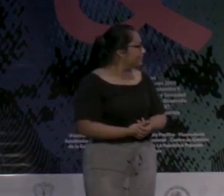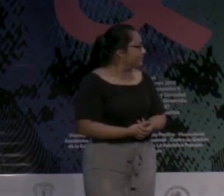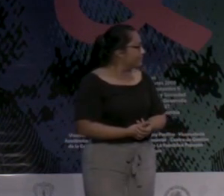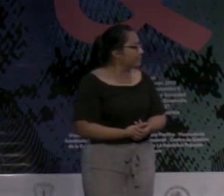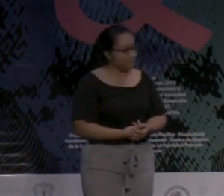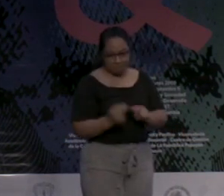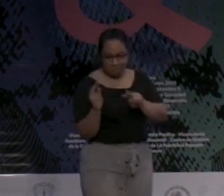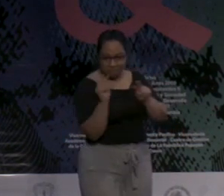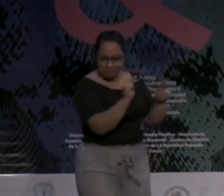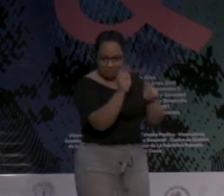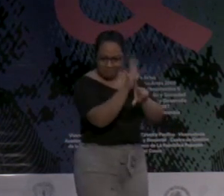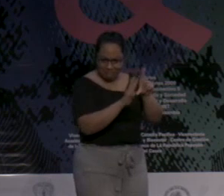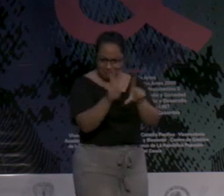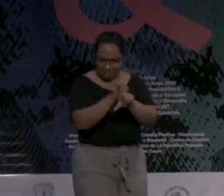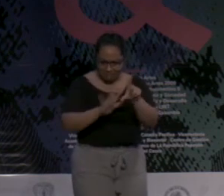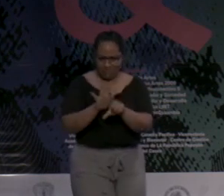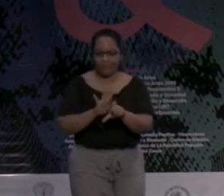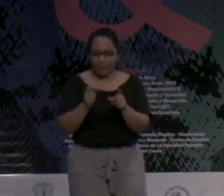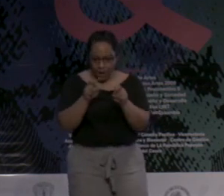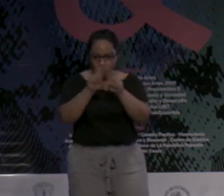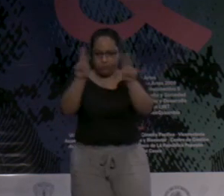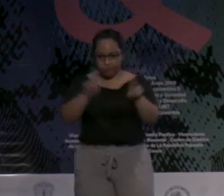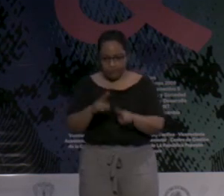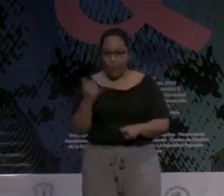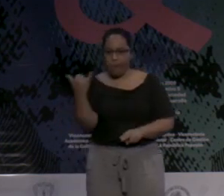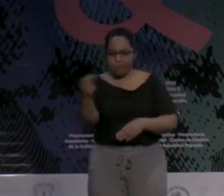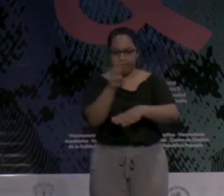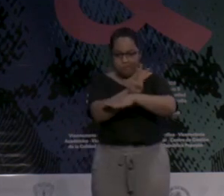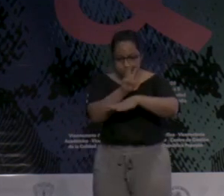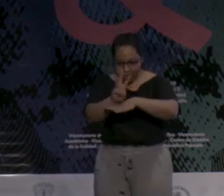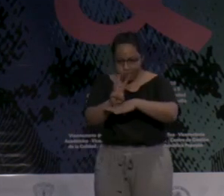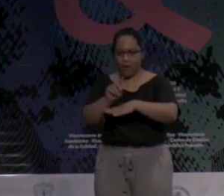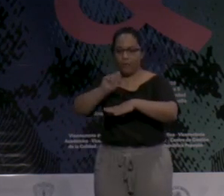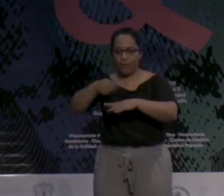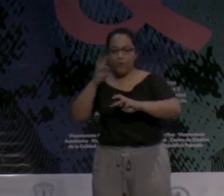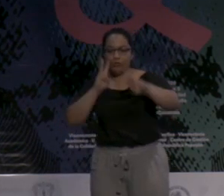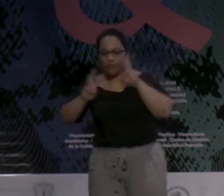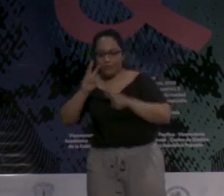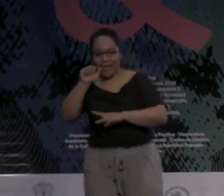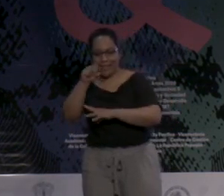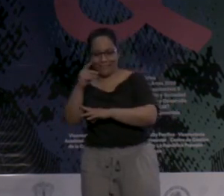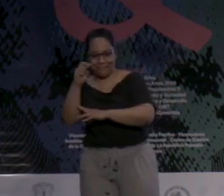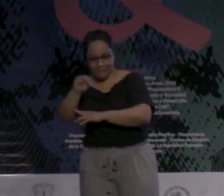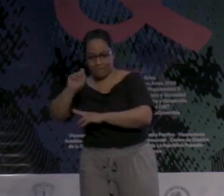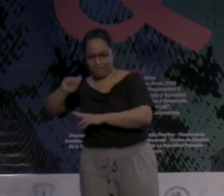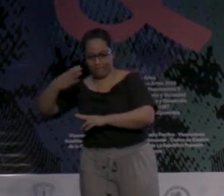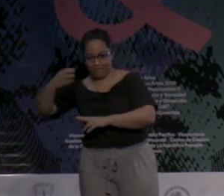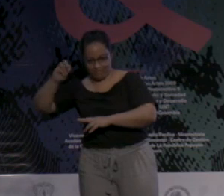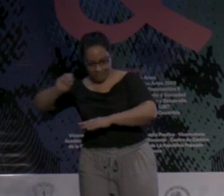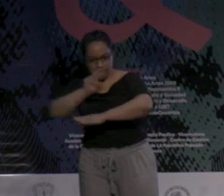Y de nuevo el gesto terminado siendo: a partir de ahora eres un miembro honorario del Museo del Andén.